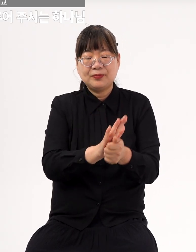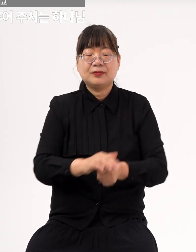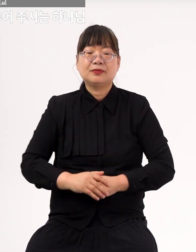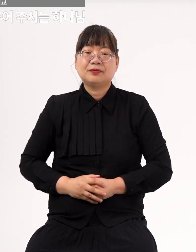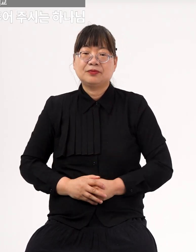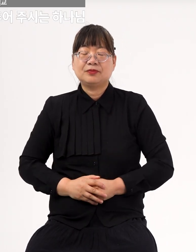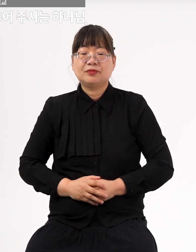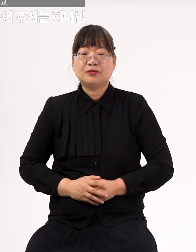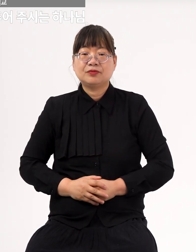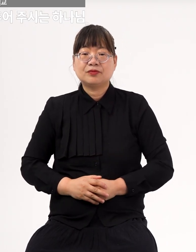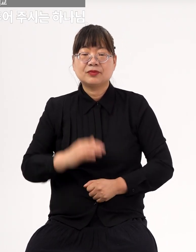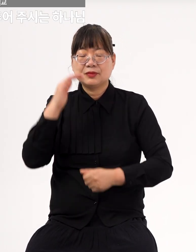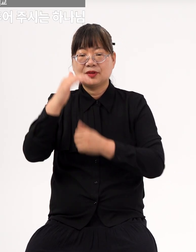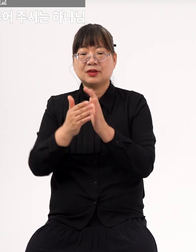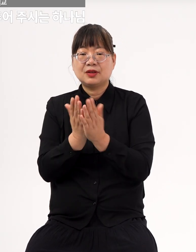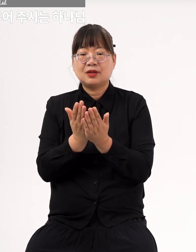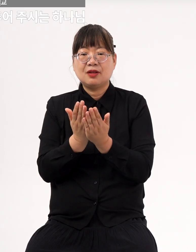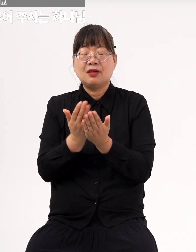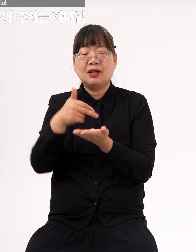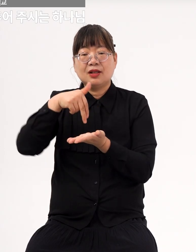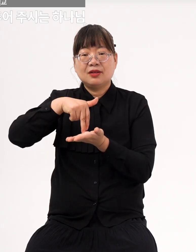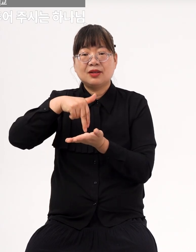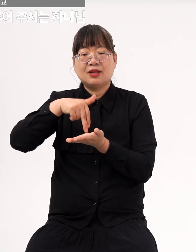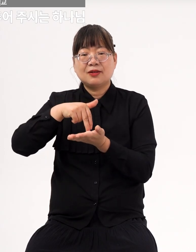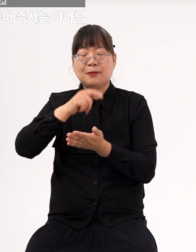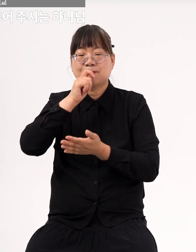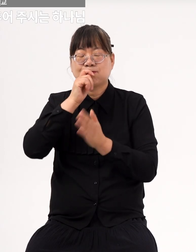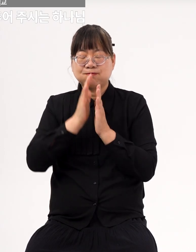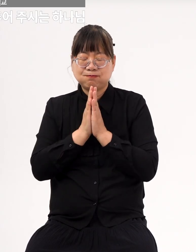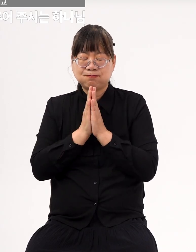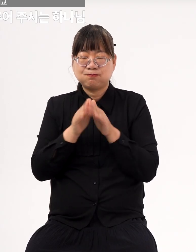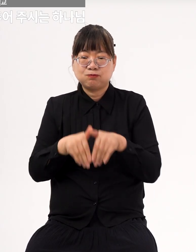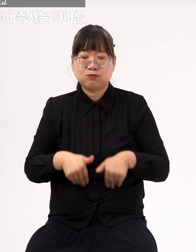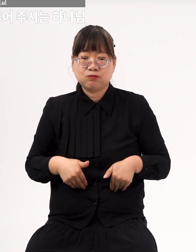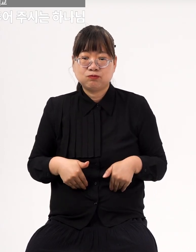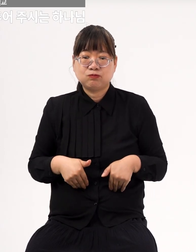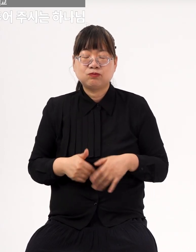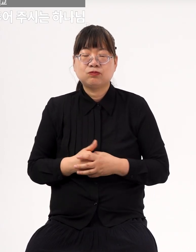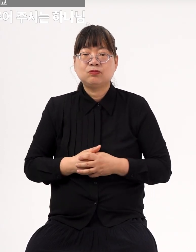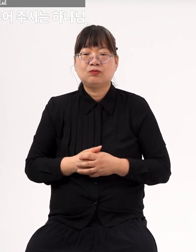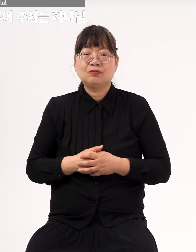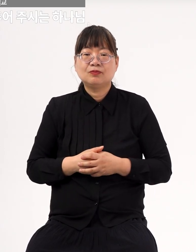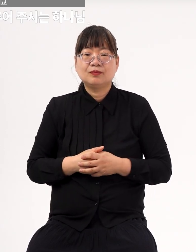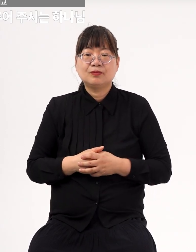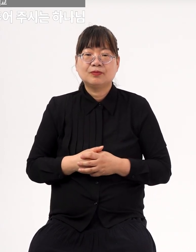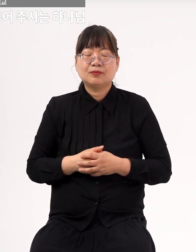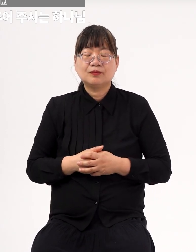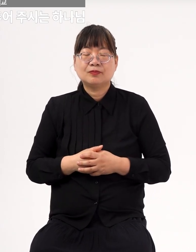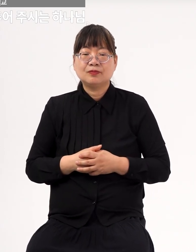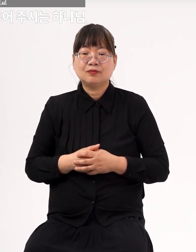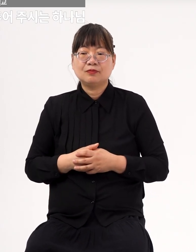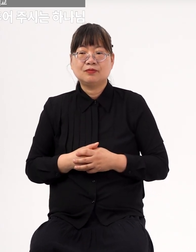여기서 우리가 좀 성경적 묵상이 필요합니다.